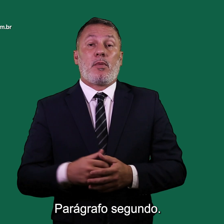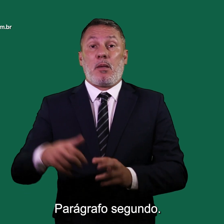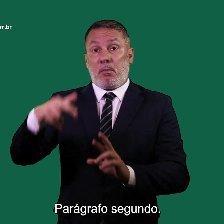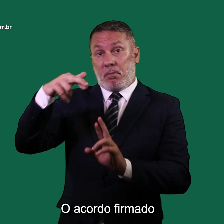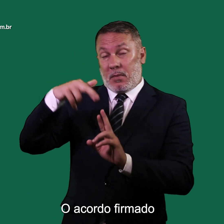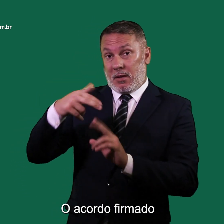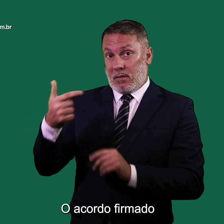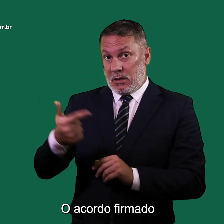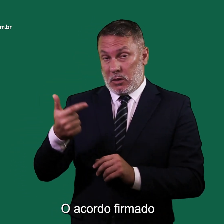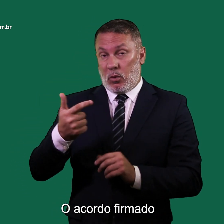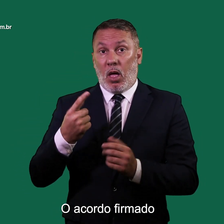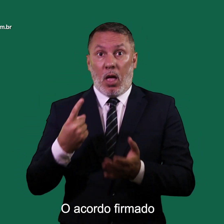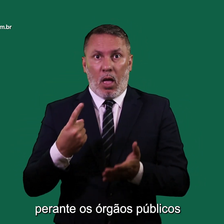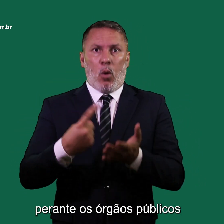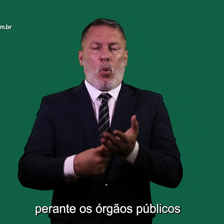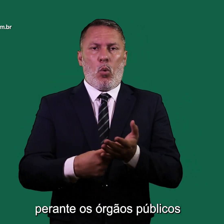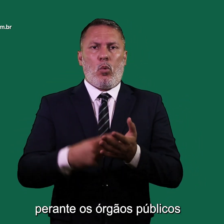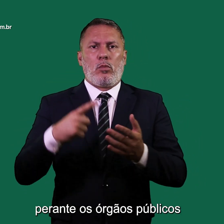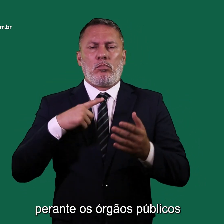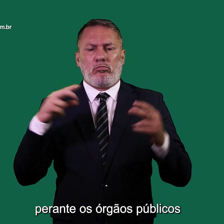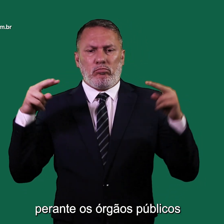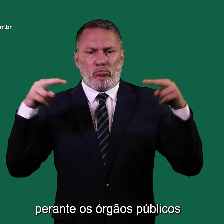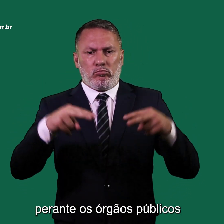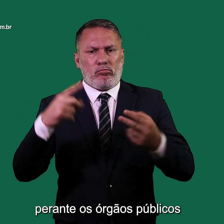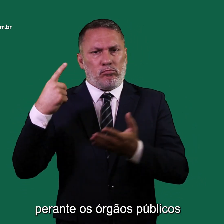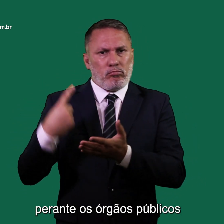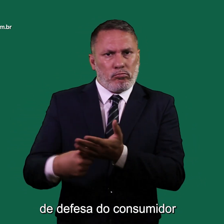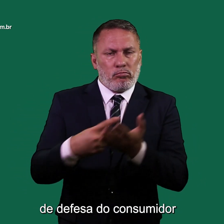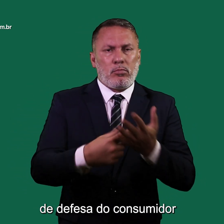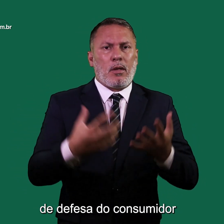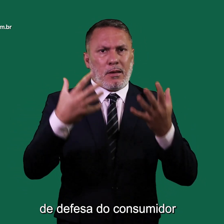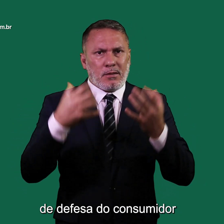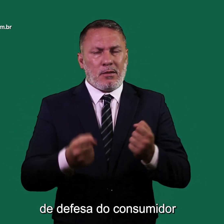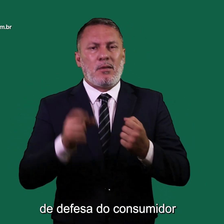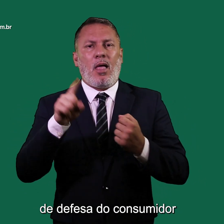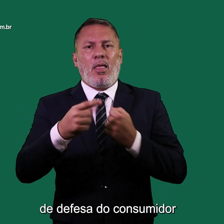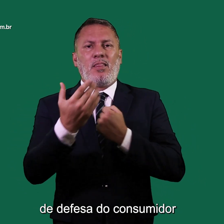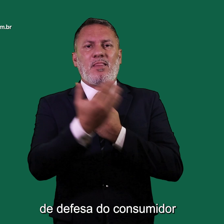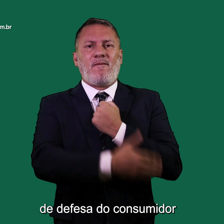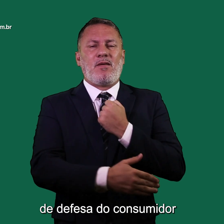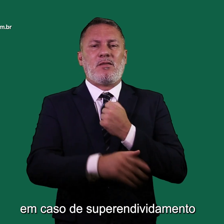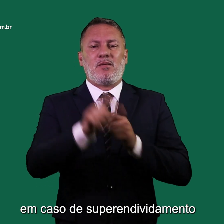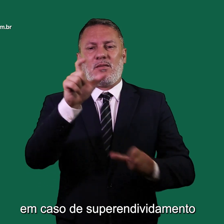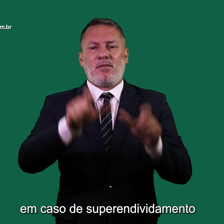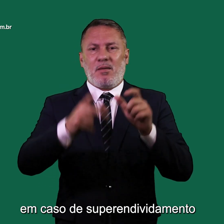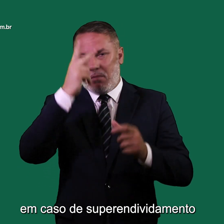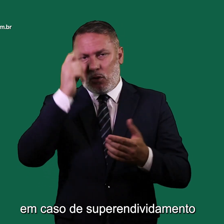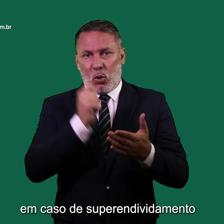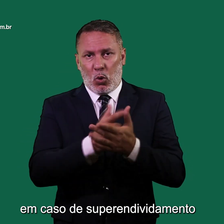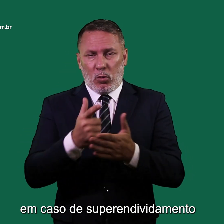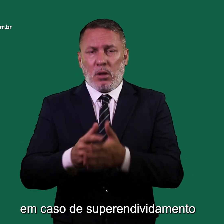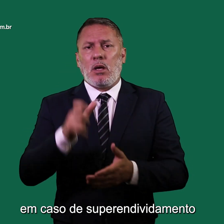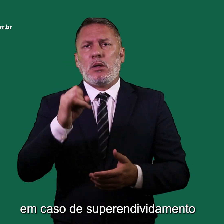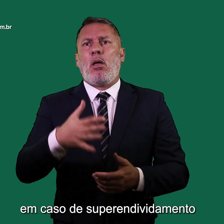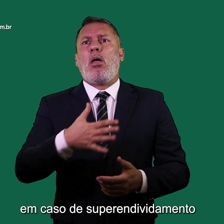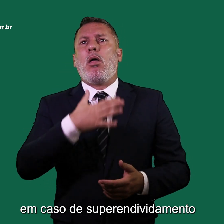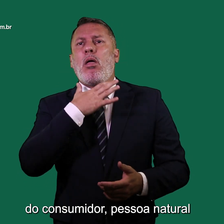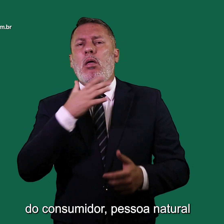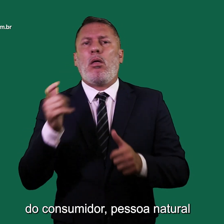2º. O acordo firmado perante os órgãos públicos de defesa do consumidor, em caso de superendividamento do